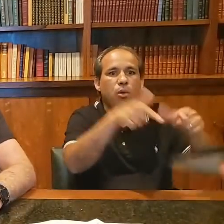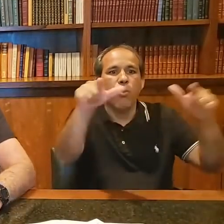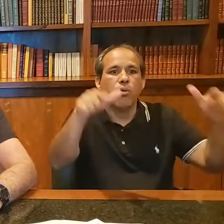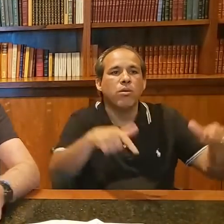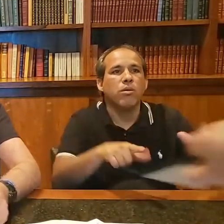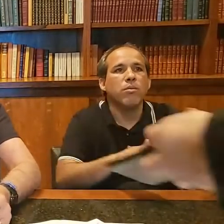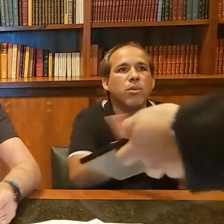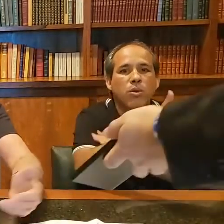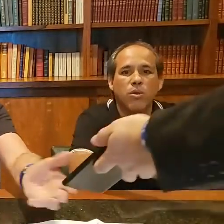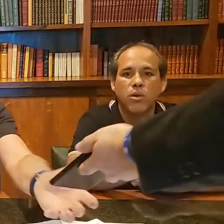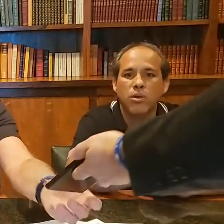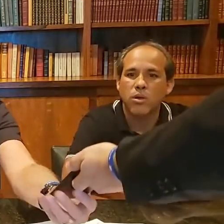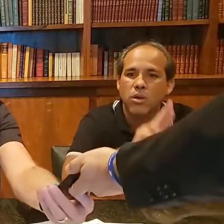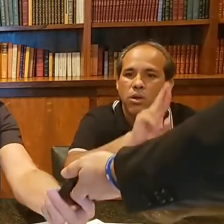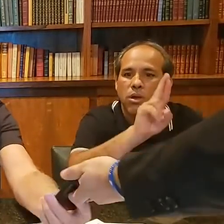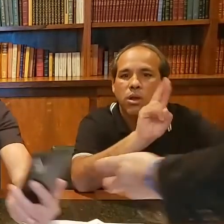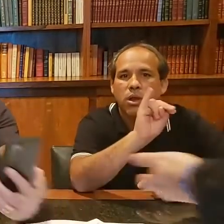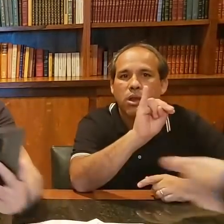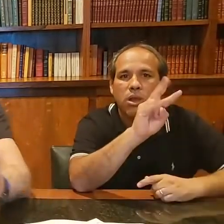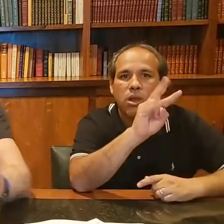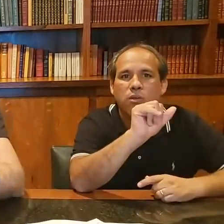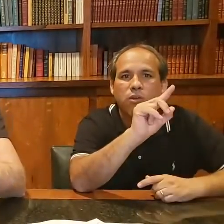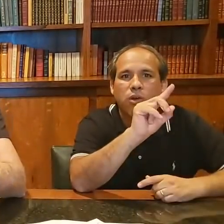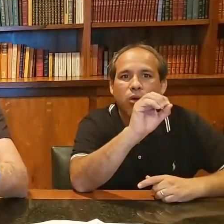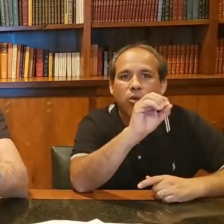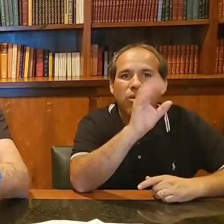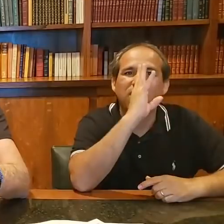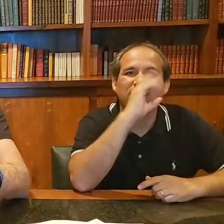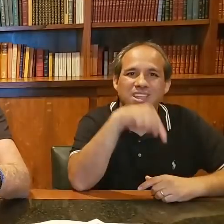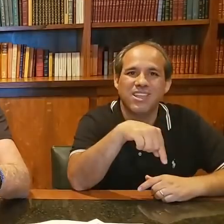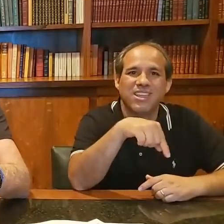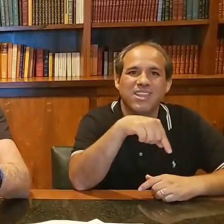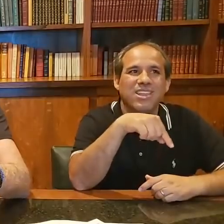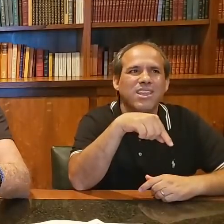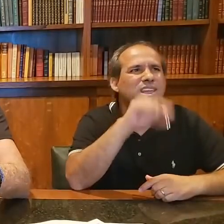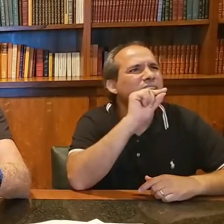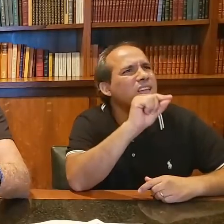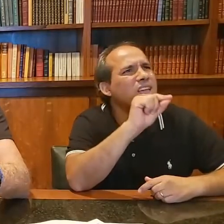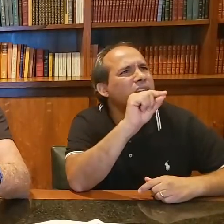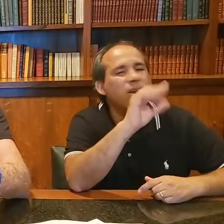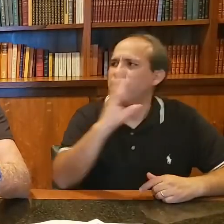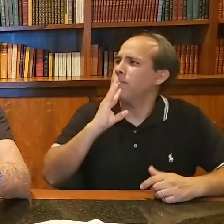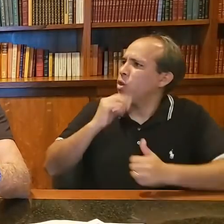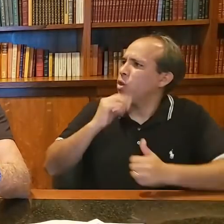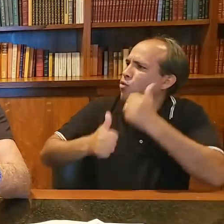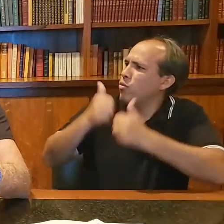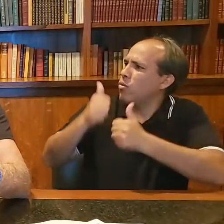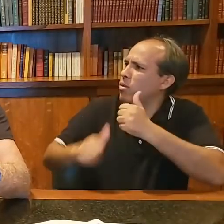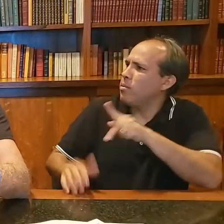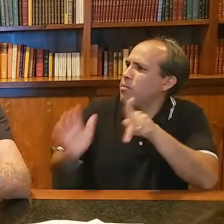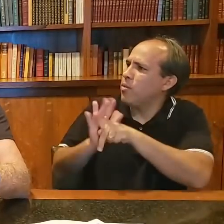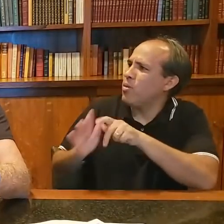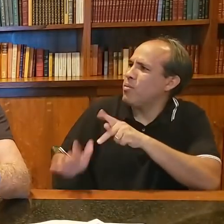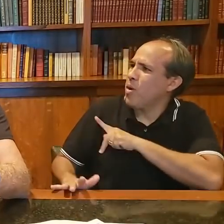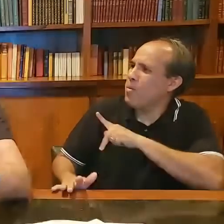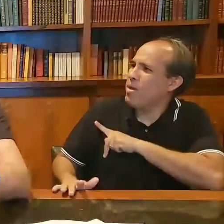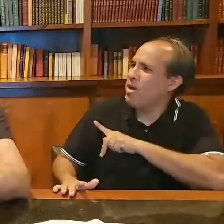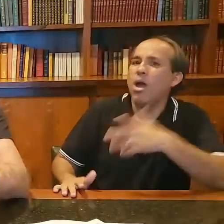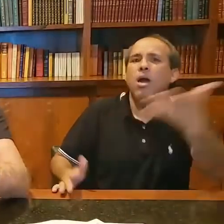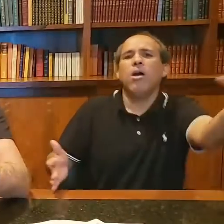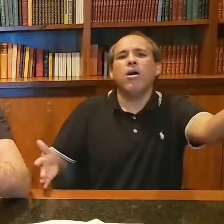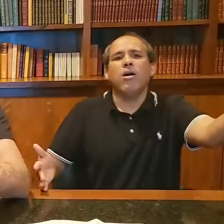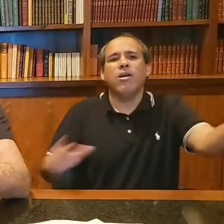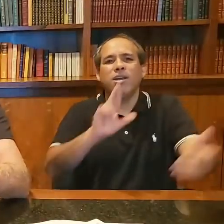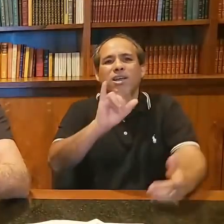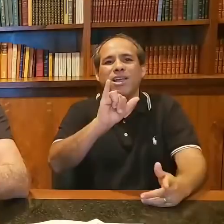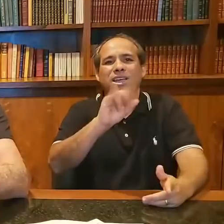Falei. Rivaldo está assistindo sua live, mandou um abraço. O que é Rivaldo? Rivaldo, jogador de futebol. O Rivaldo do Palmeiras? Isso. Ô,